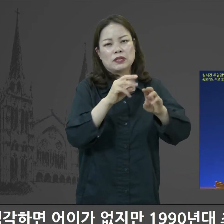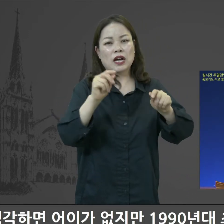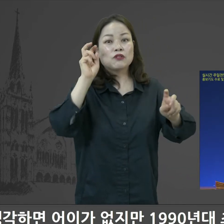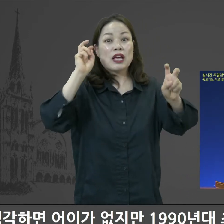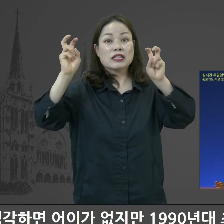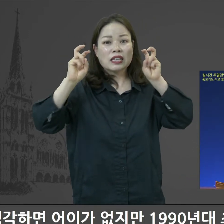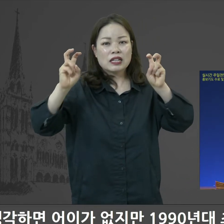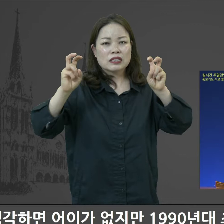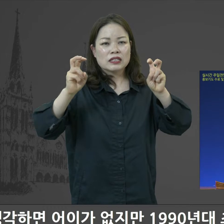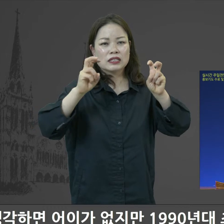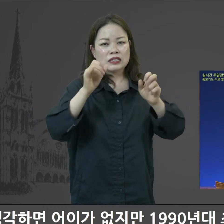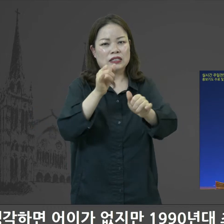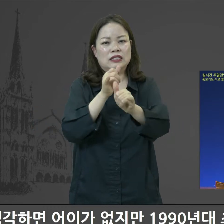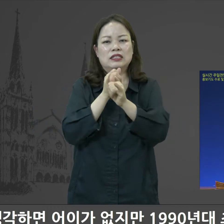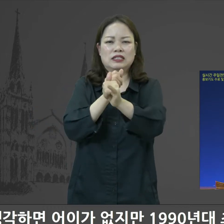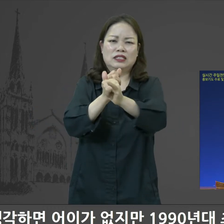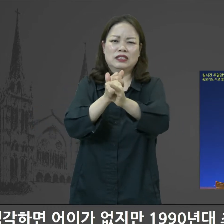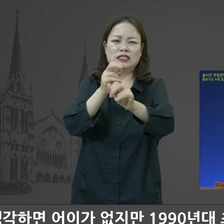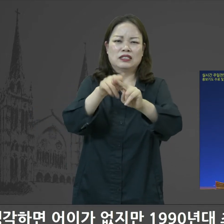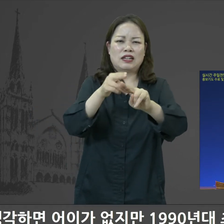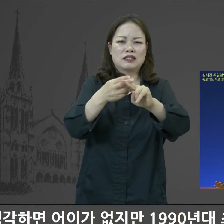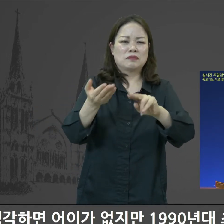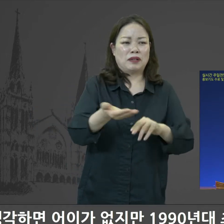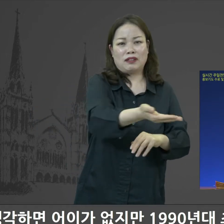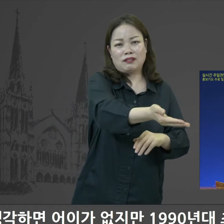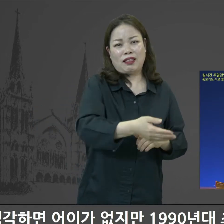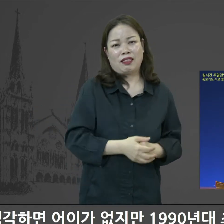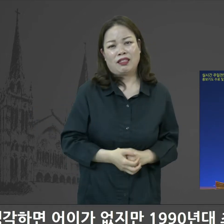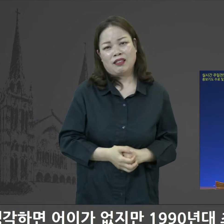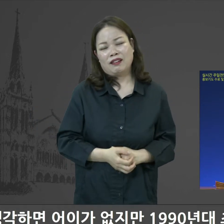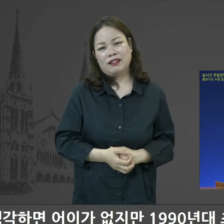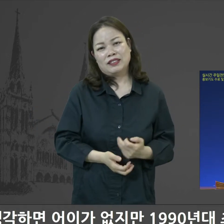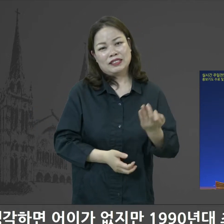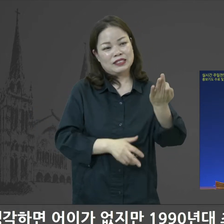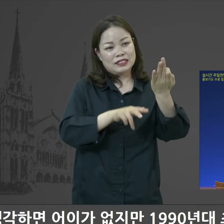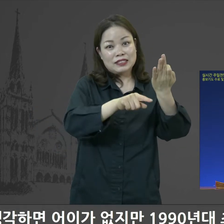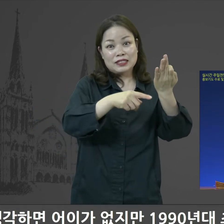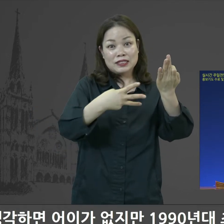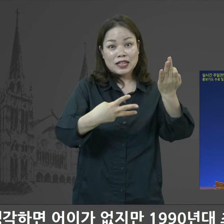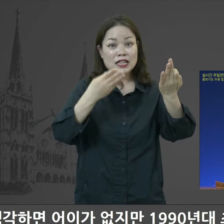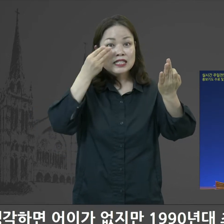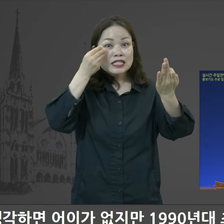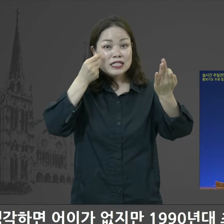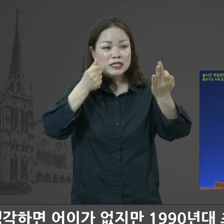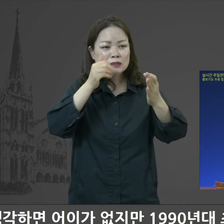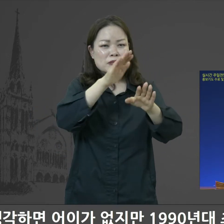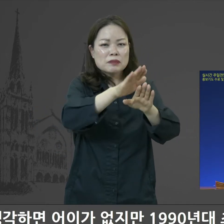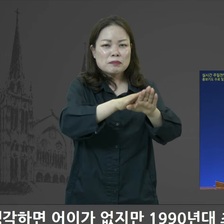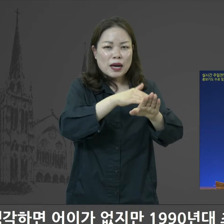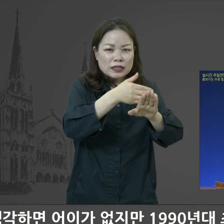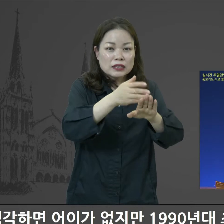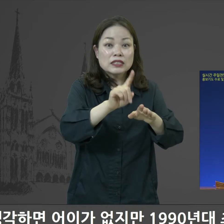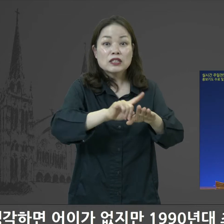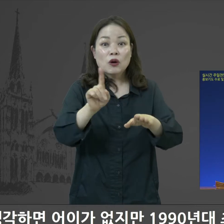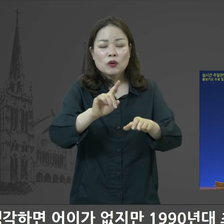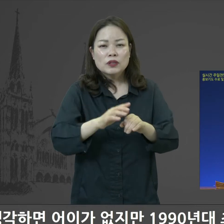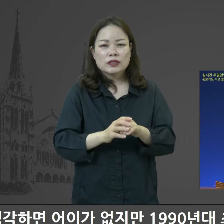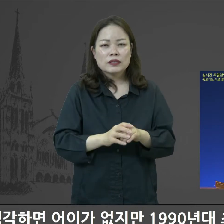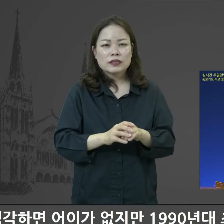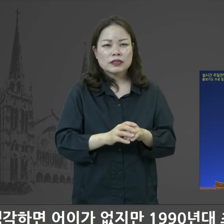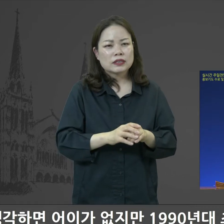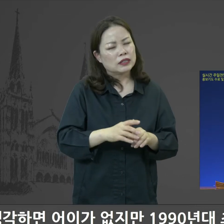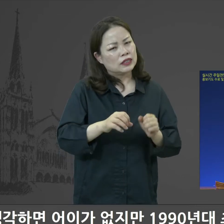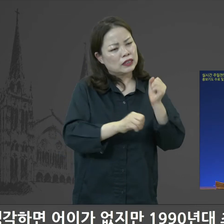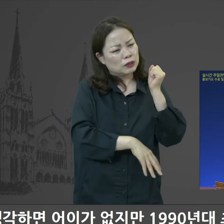회사에서 큰 상을 받았다는 소식을 들었습니다. 여러분, 14절에 기름을 발랐다는 이야기를 듣고 상식을